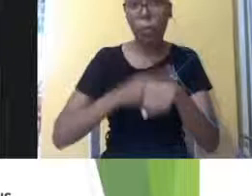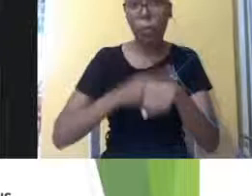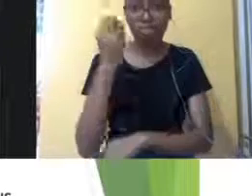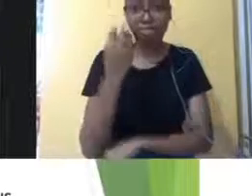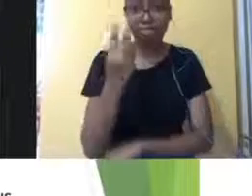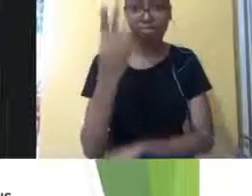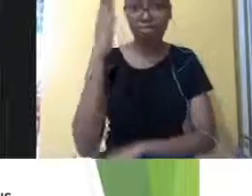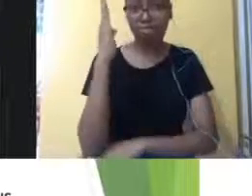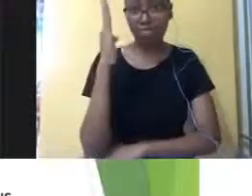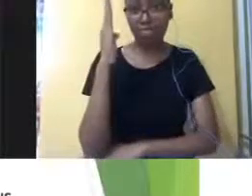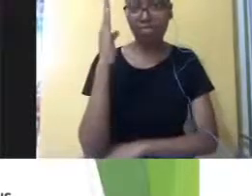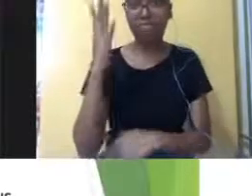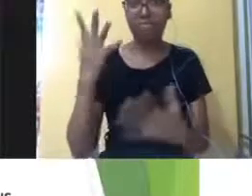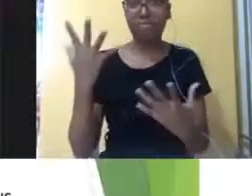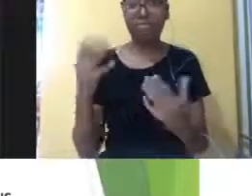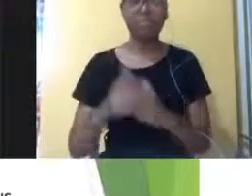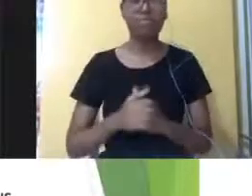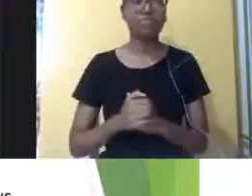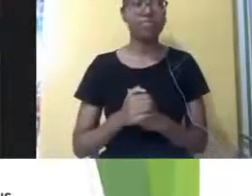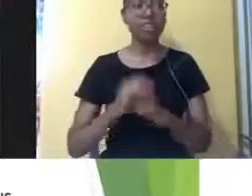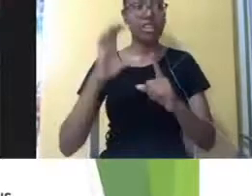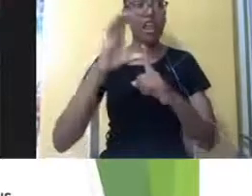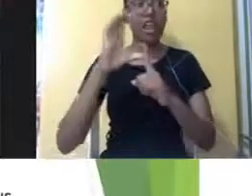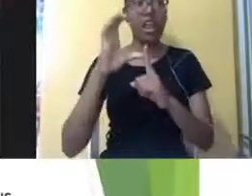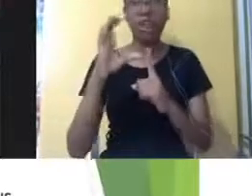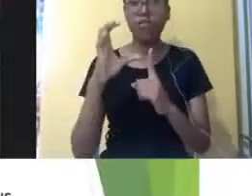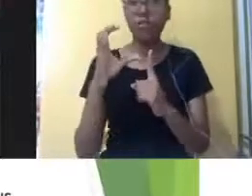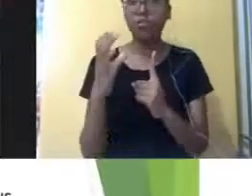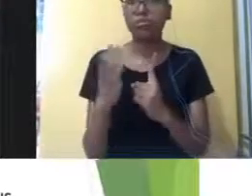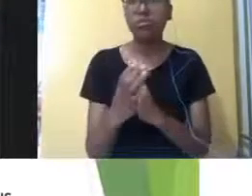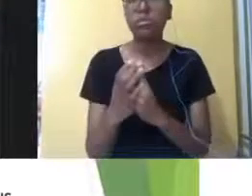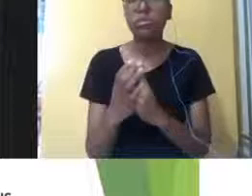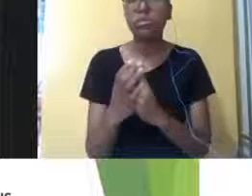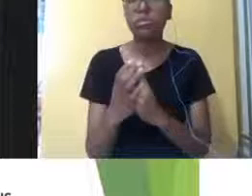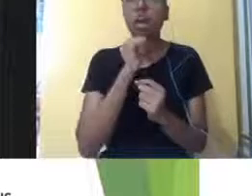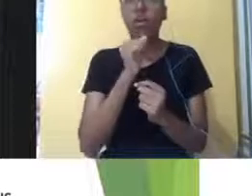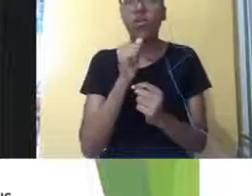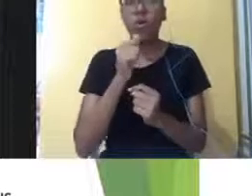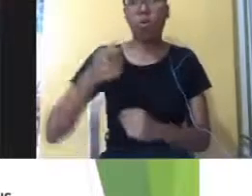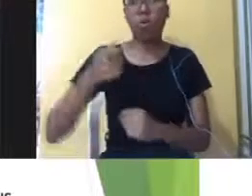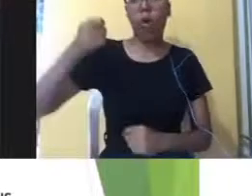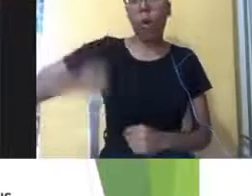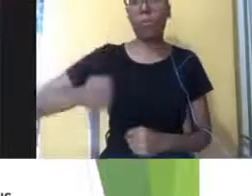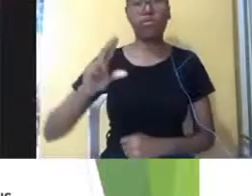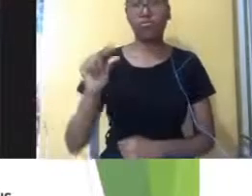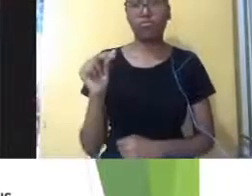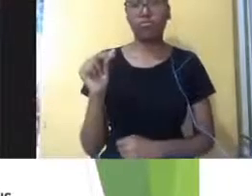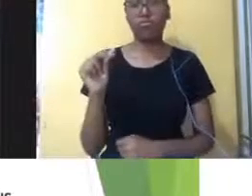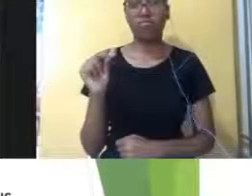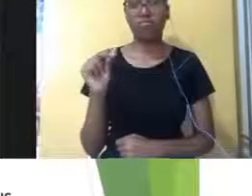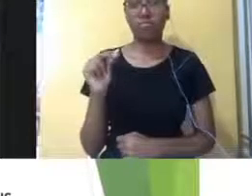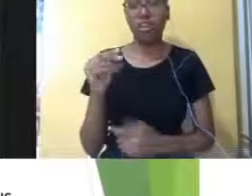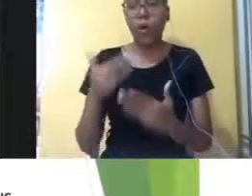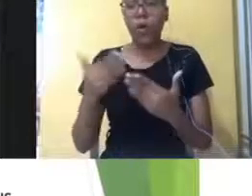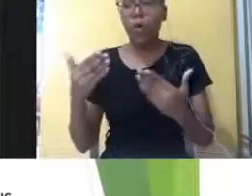culturales. O sea, es algo que se da de manera natural, es algo que somos y punto. No estamos